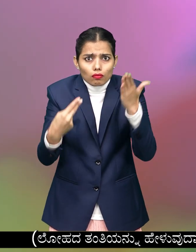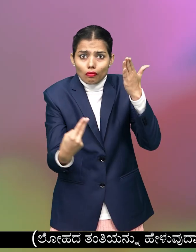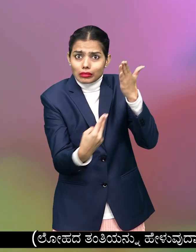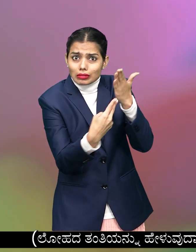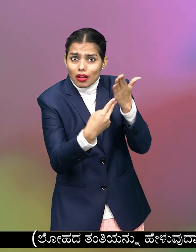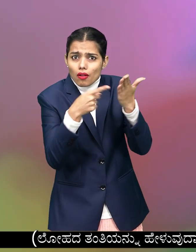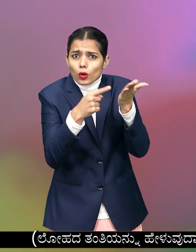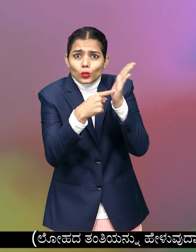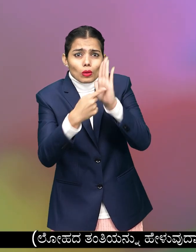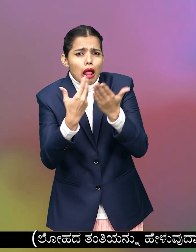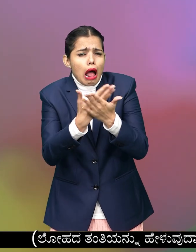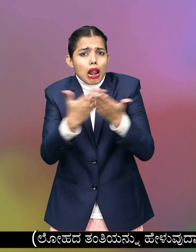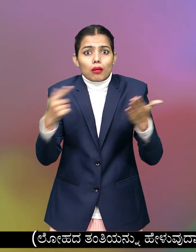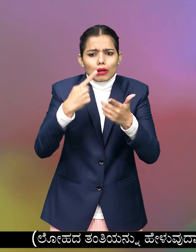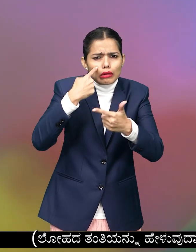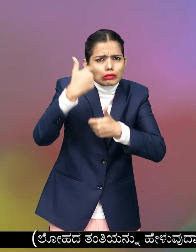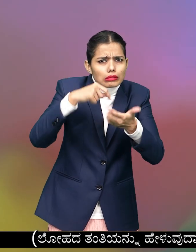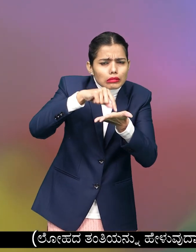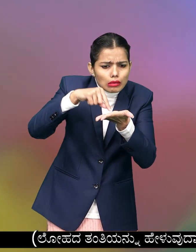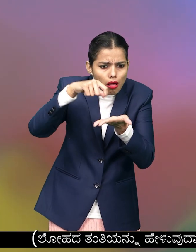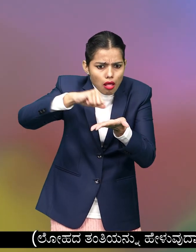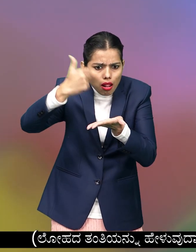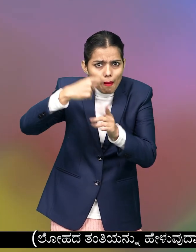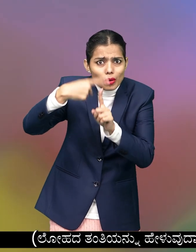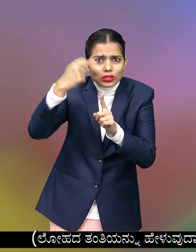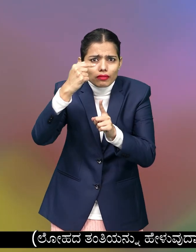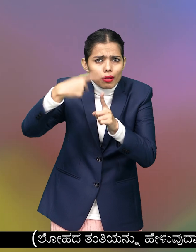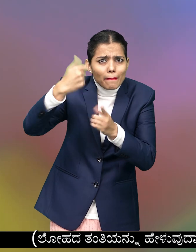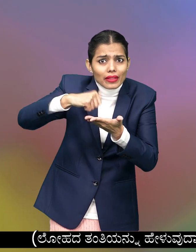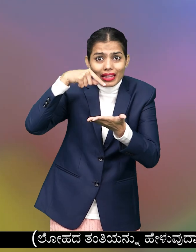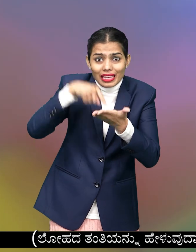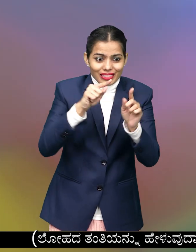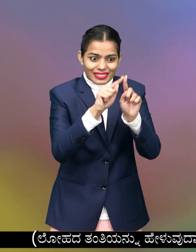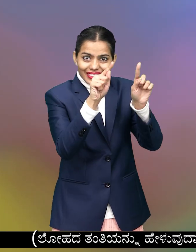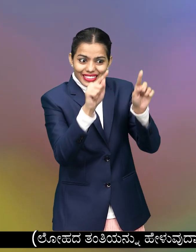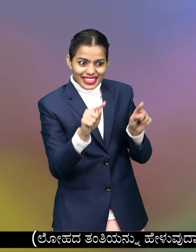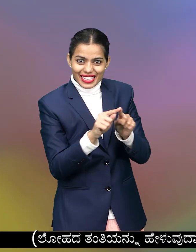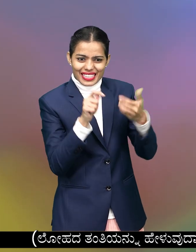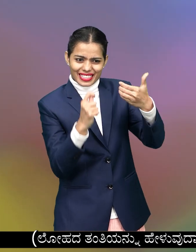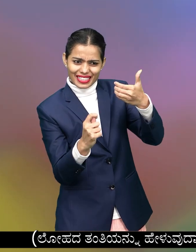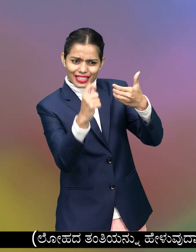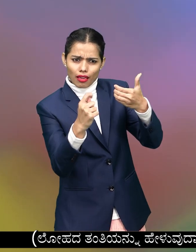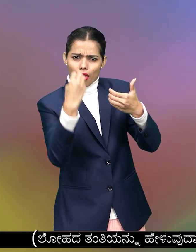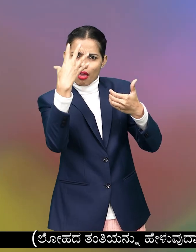ತಂತಿಯನ್ನು ಹೇಳುವುದಾದರೆ ಹರಿಯುವ ಶುಲ್ಕಗಳ ಪ್ರಮಾಣವನ್ನು ಪ್ರತಿನಿಧಿಸುತ್ತದೆ.